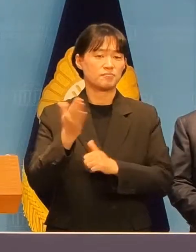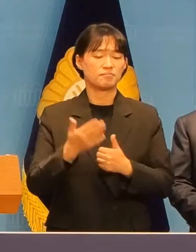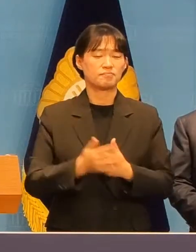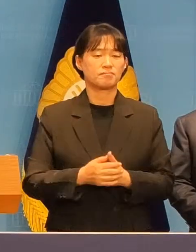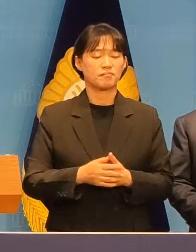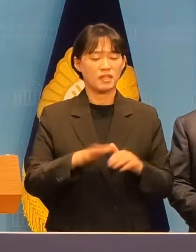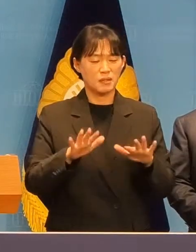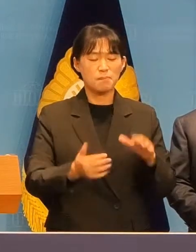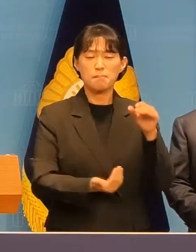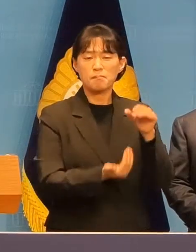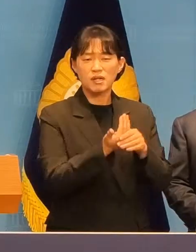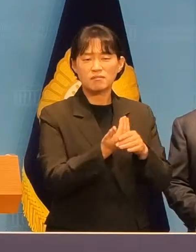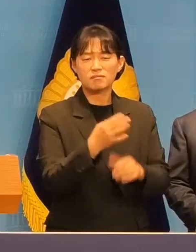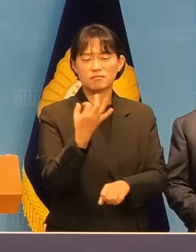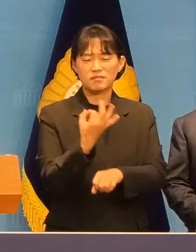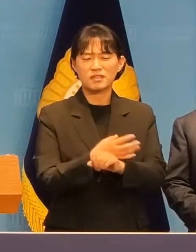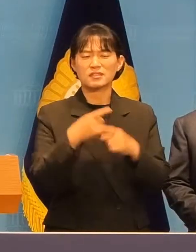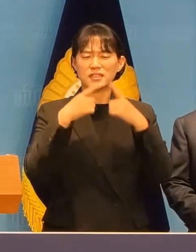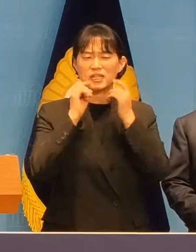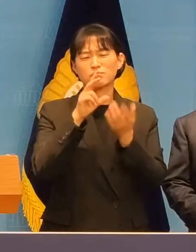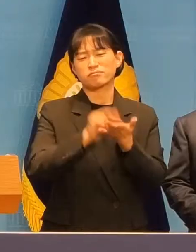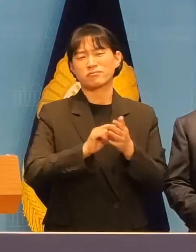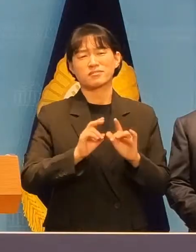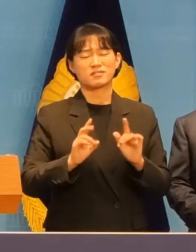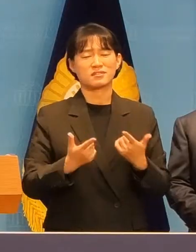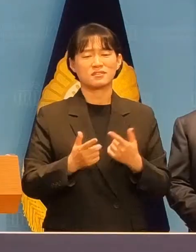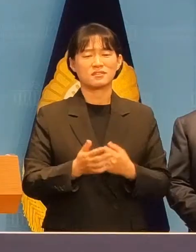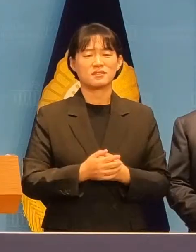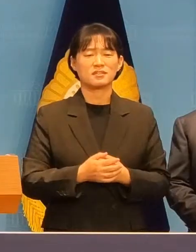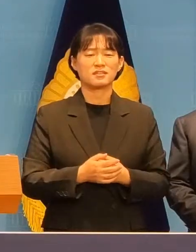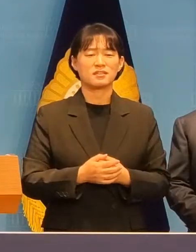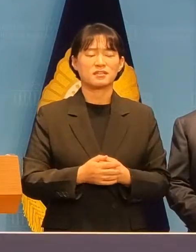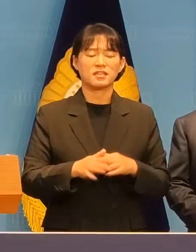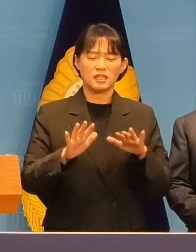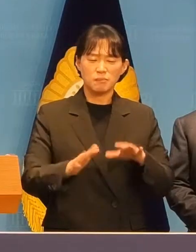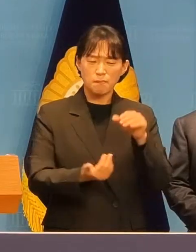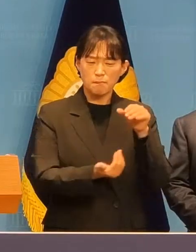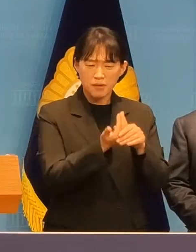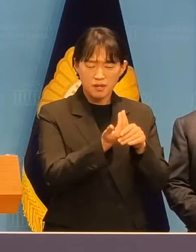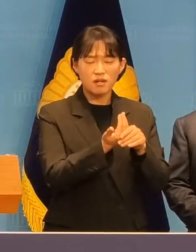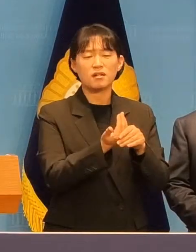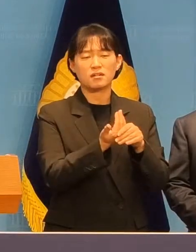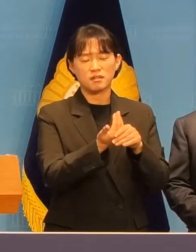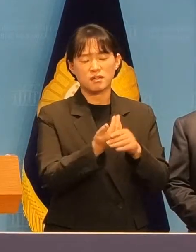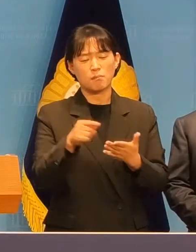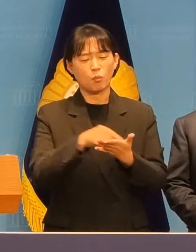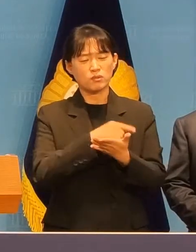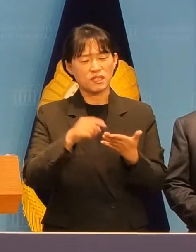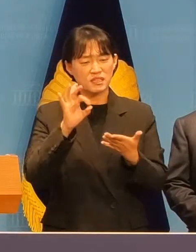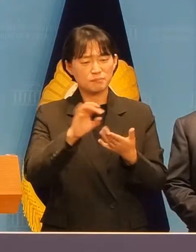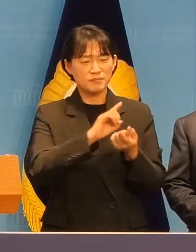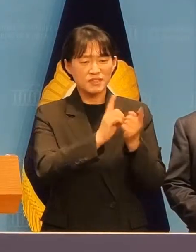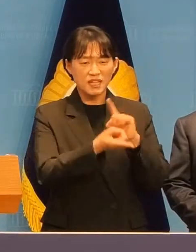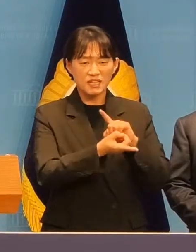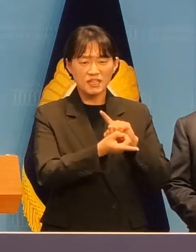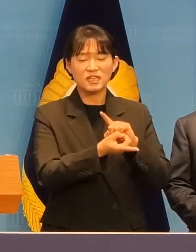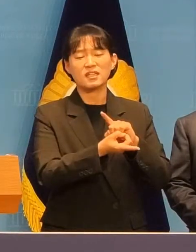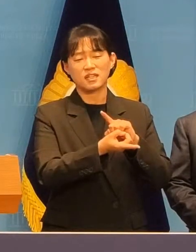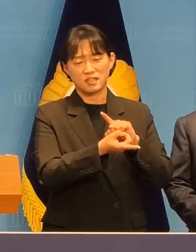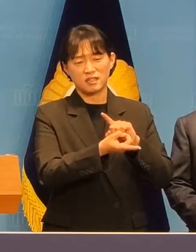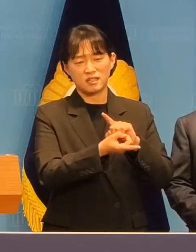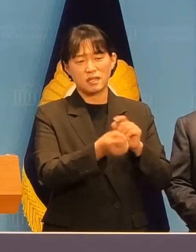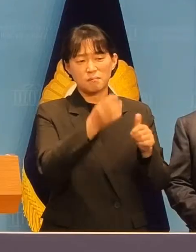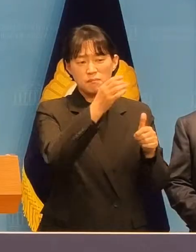이 사태는 단순한 개인의 일탈이 아닙니다. 이번 사건은 보상금 대리 수령을